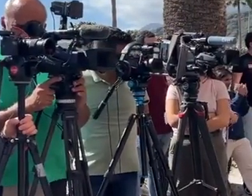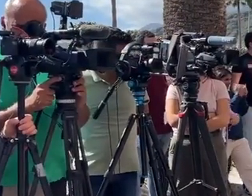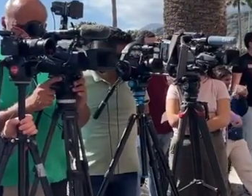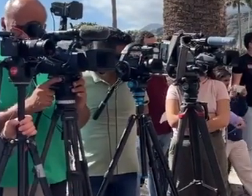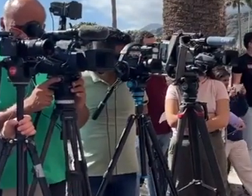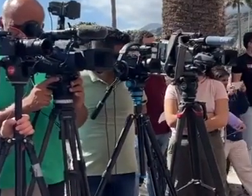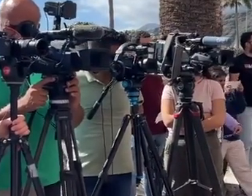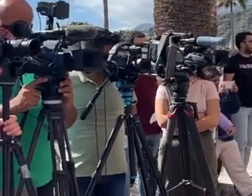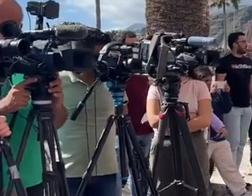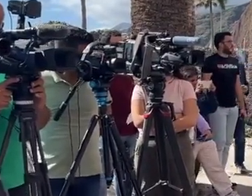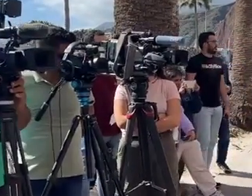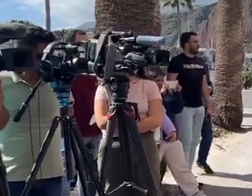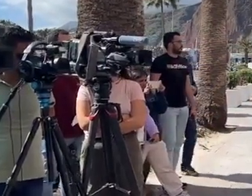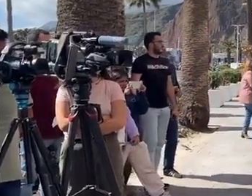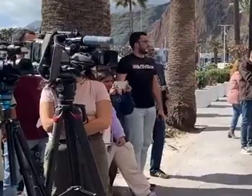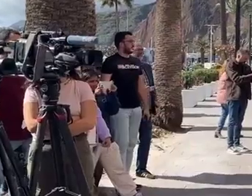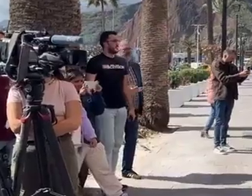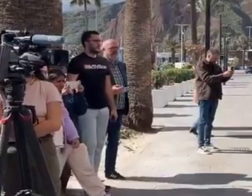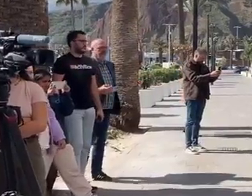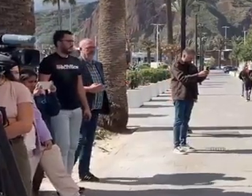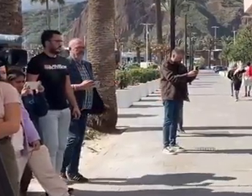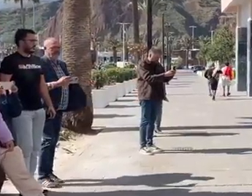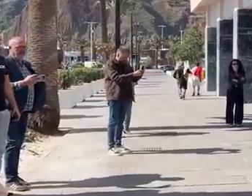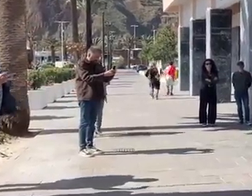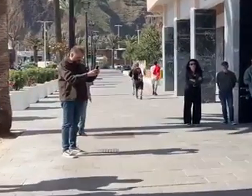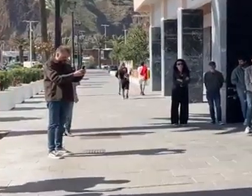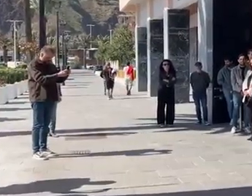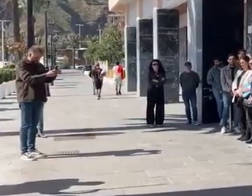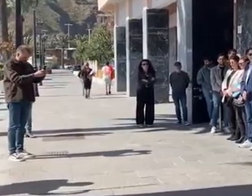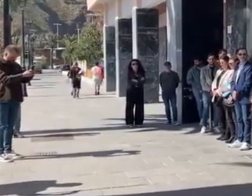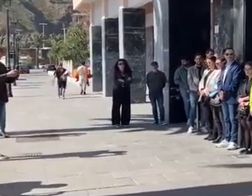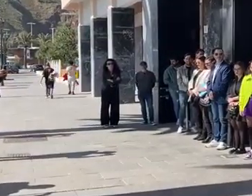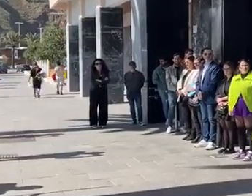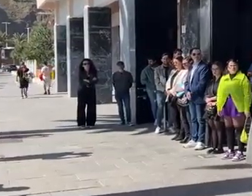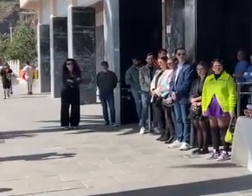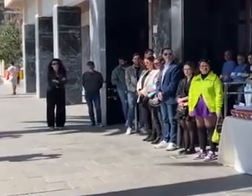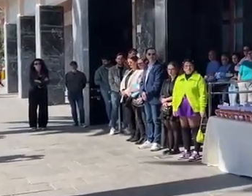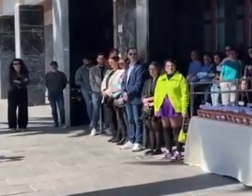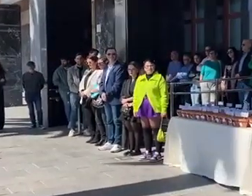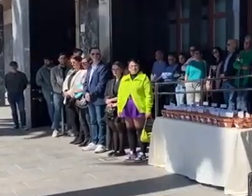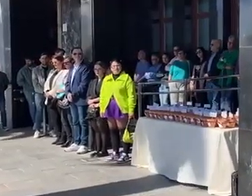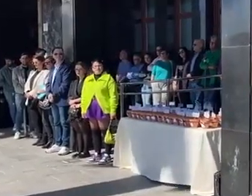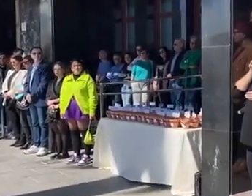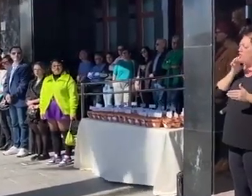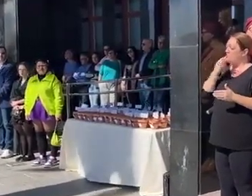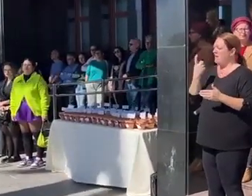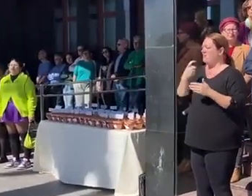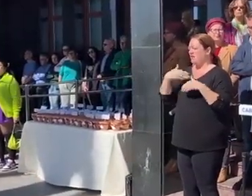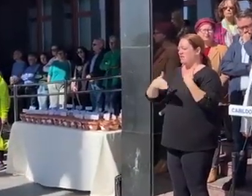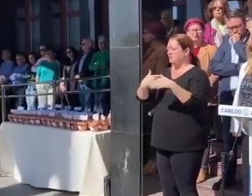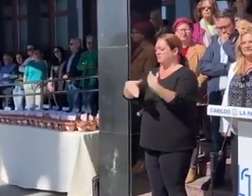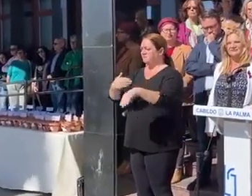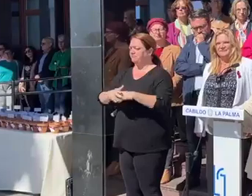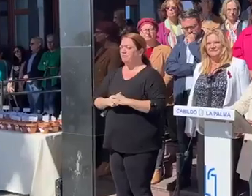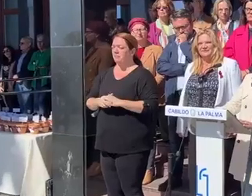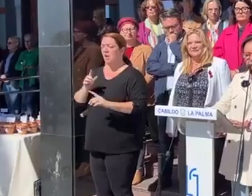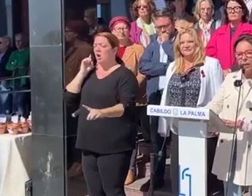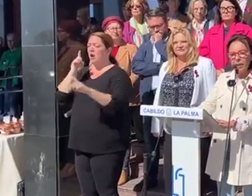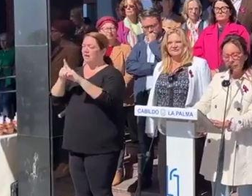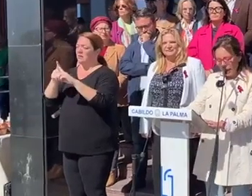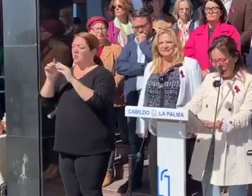año, nos unimos nuevamente para poner el foco en todo lo que aún nos queda por recorrer, para